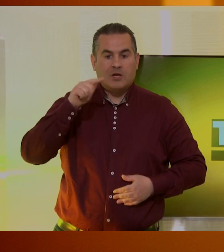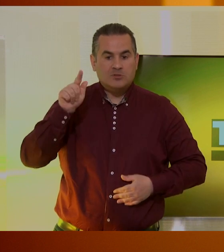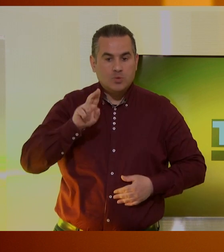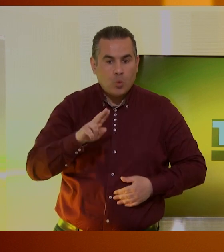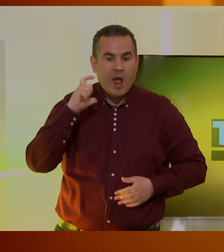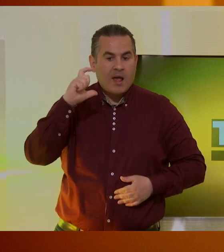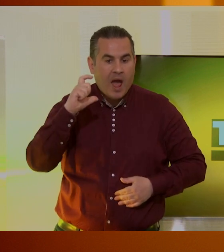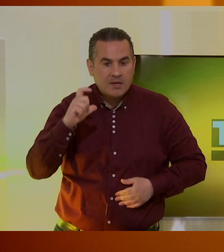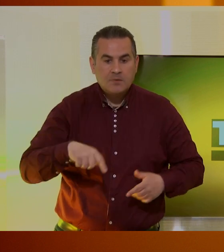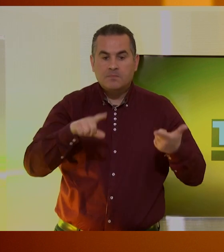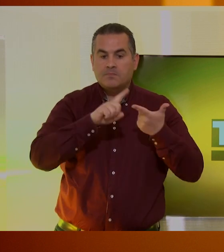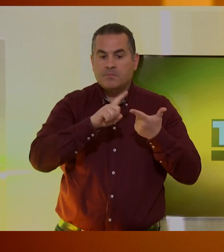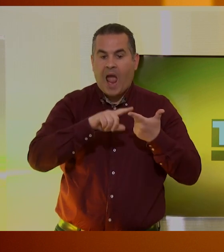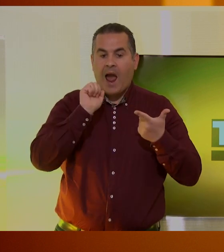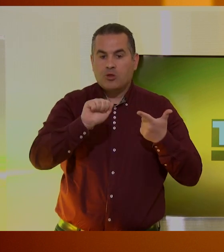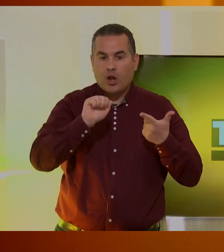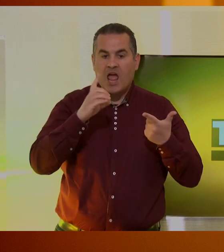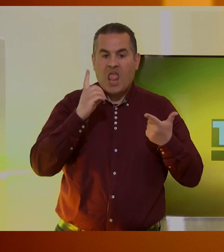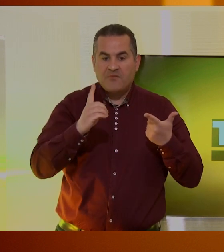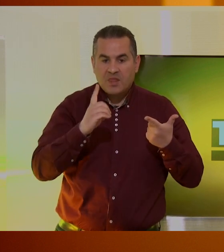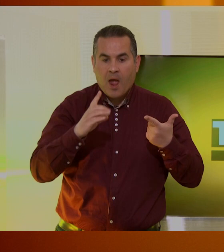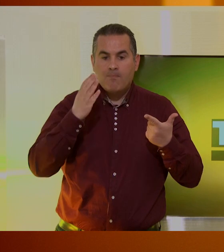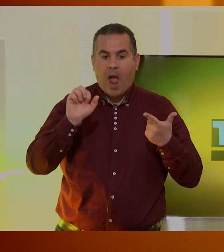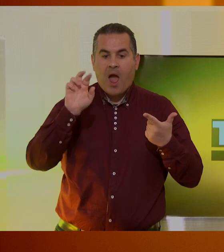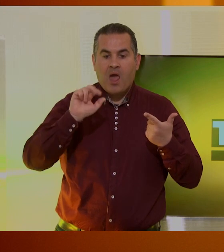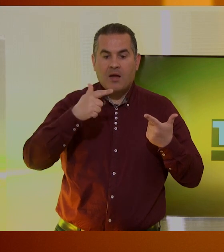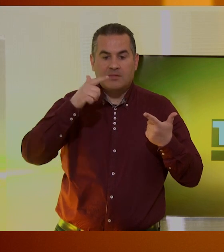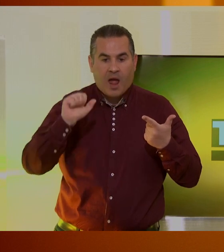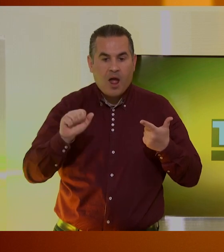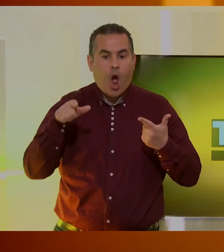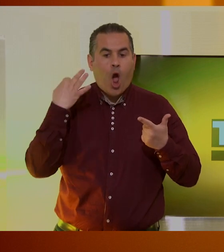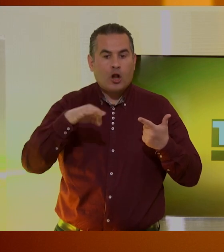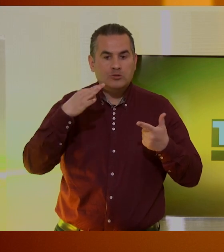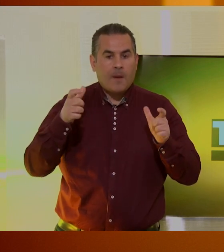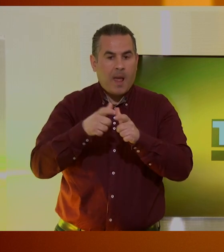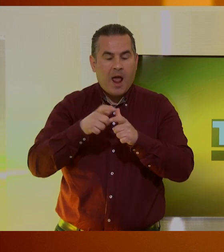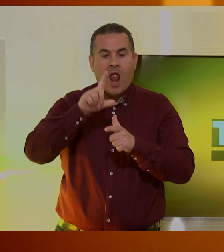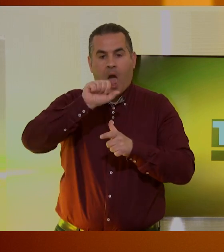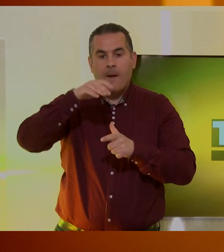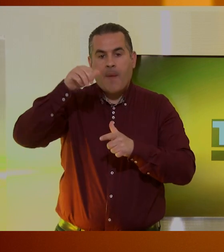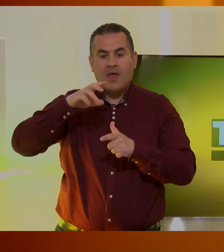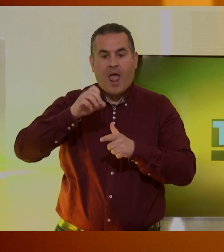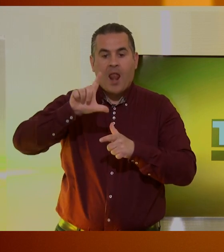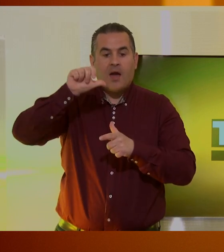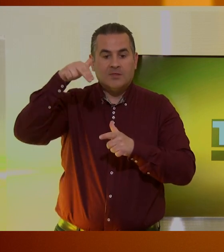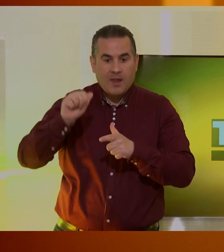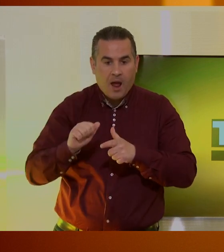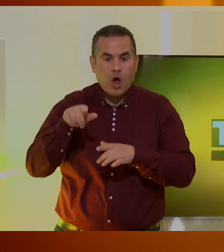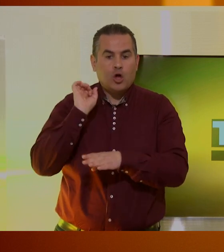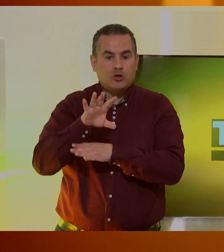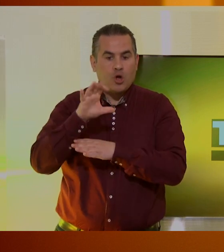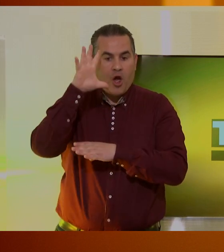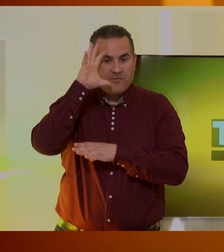che sovraintende alla salute dei Sardi secondo step riguarda la scelta del Commissario straordinario che andrà a sostituire il sindaco di Cagliari